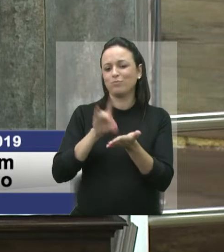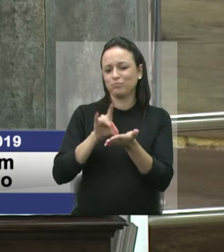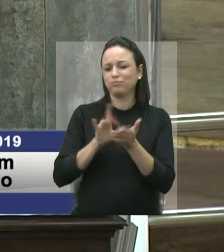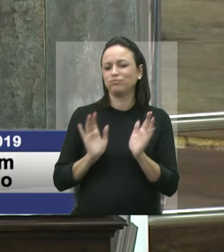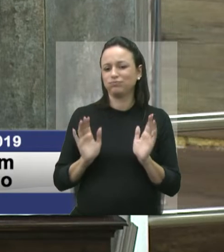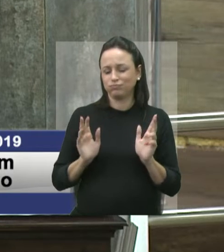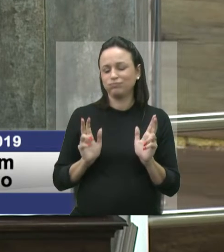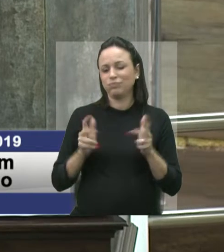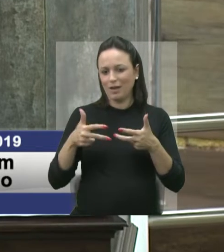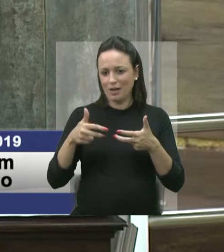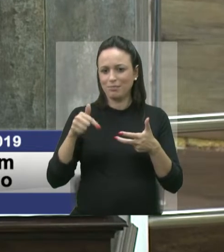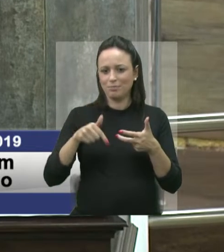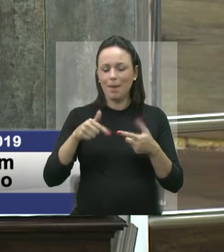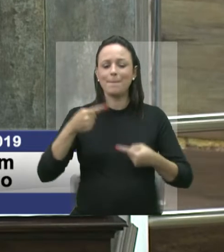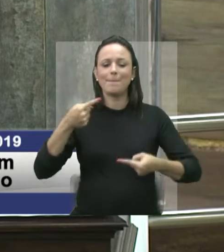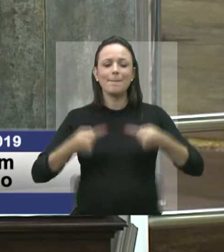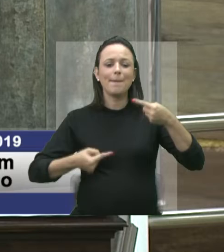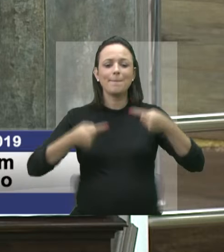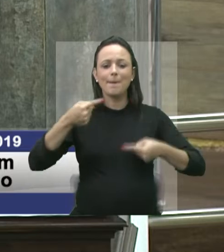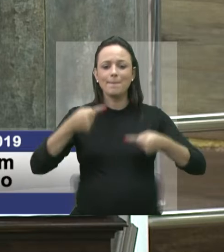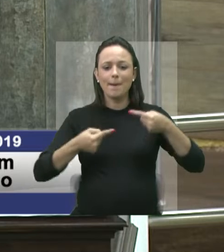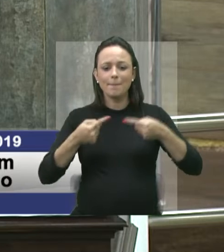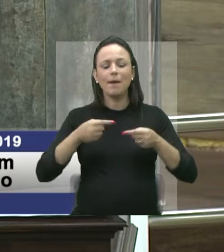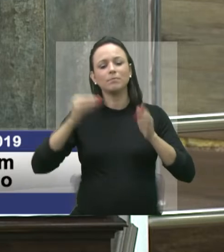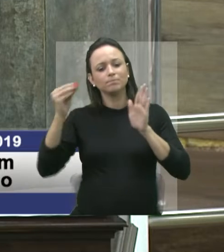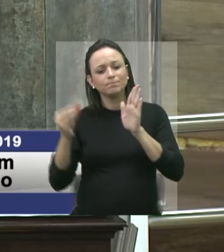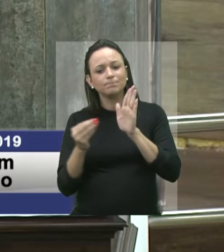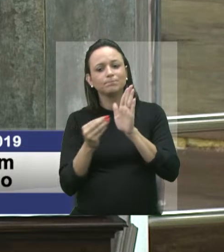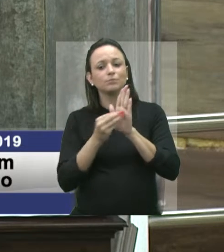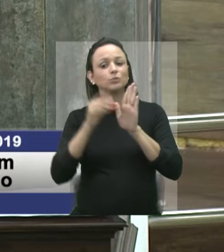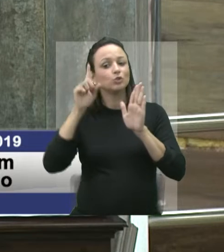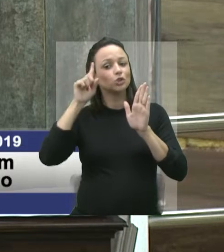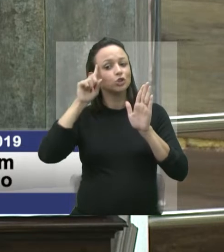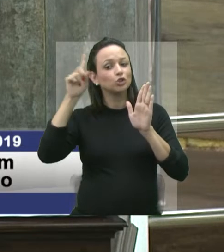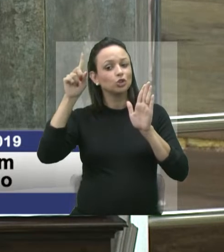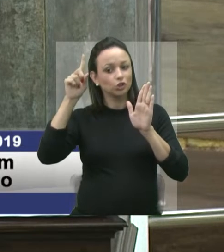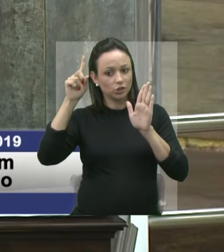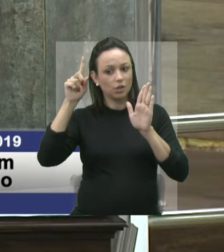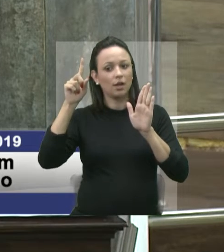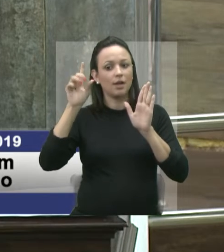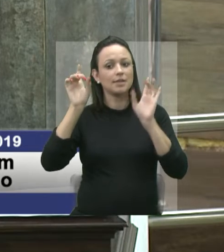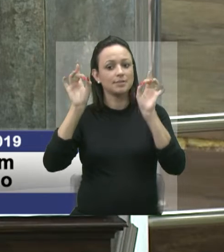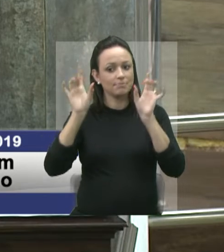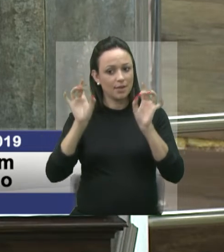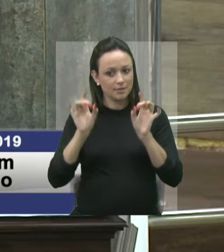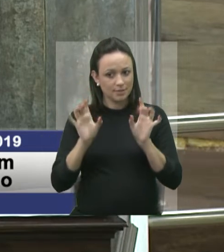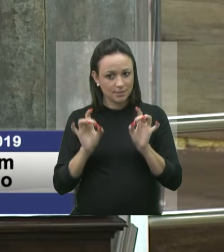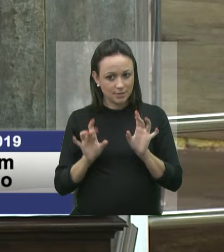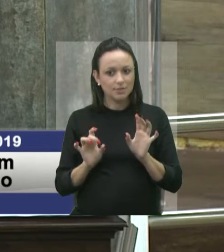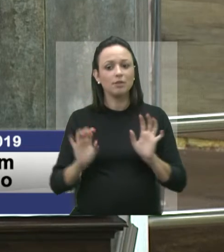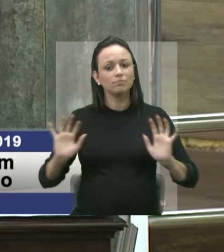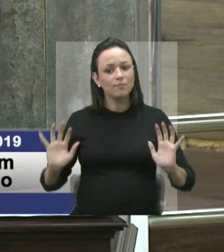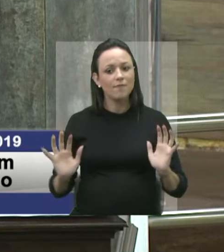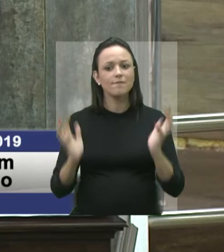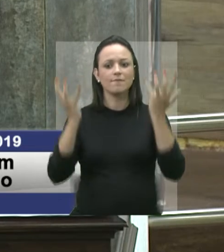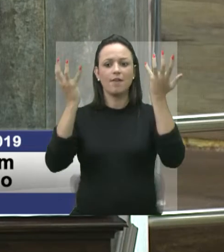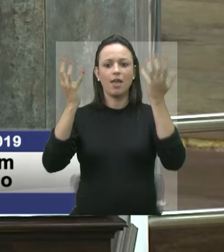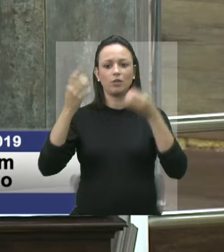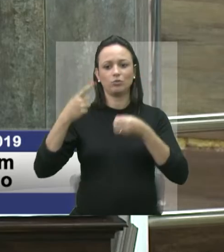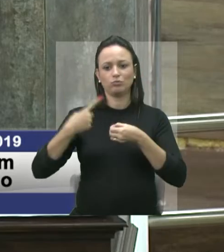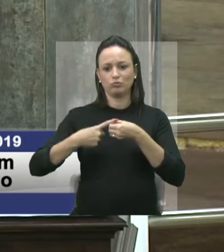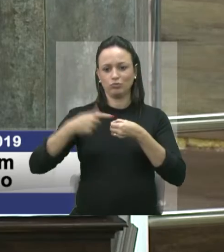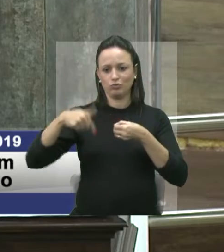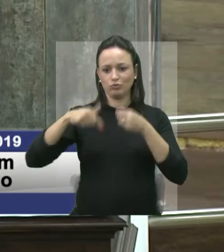debate relativo à inserção da data no calendário oficial de datas e eventos no município de